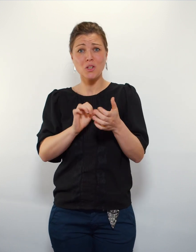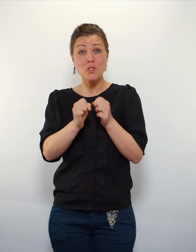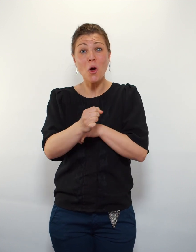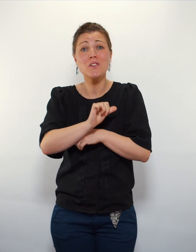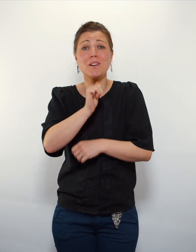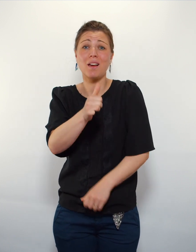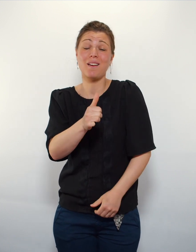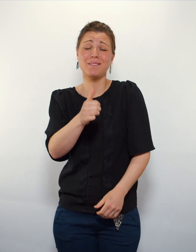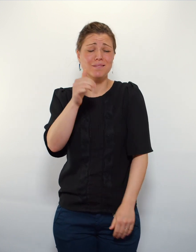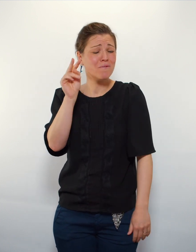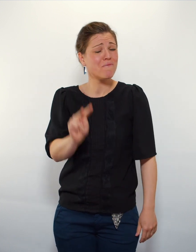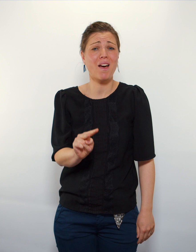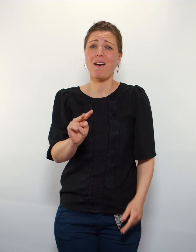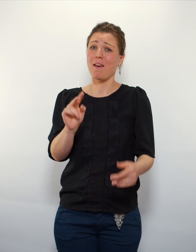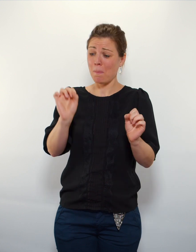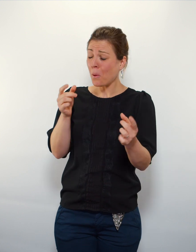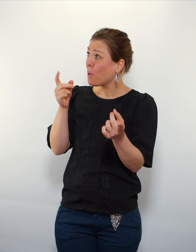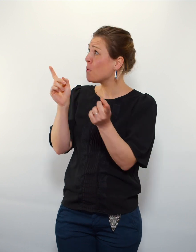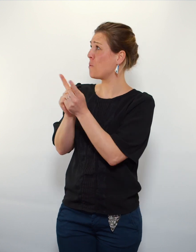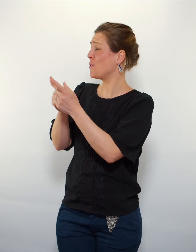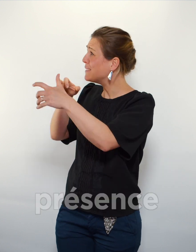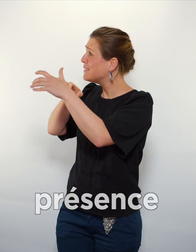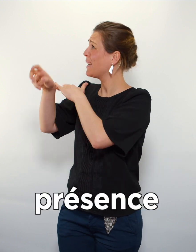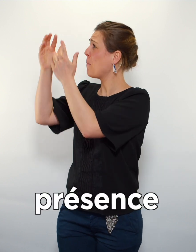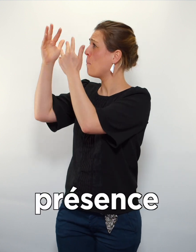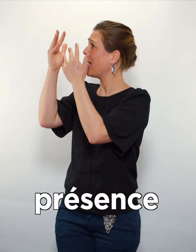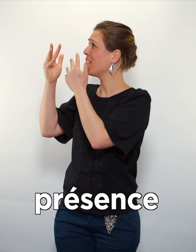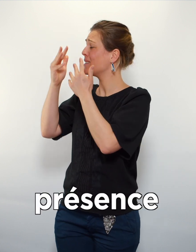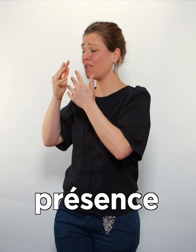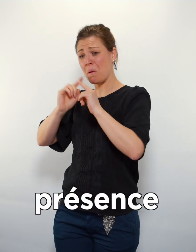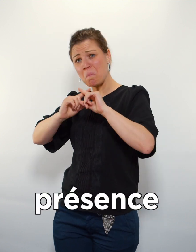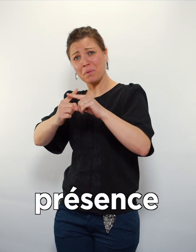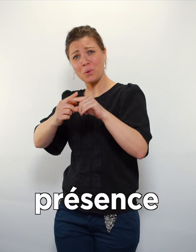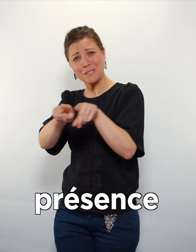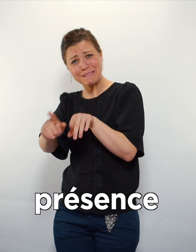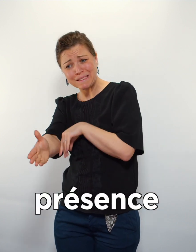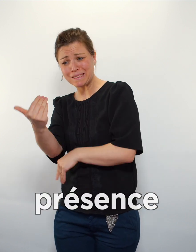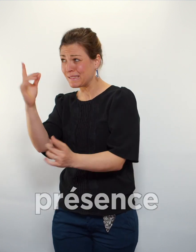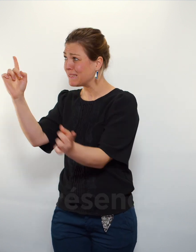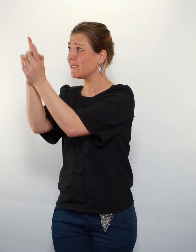assure, quelques minutes dans sa présence vous suffiront pour être convaincus aussi. Venez à lui.